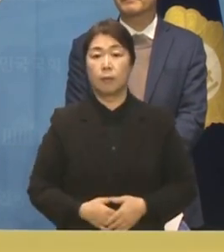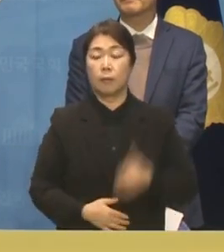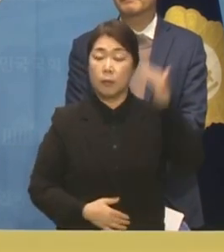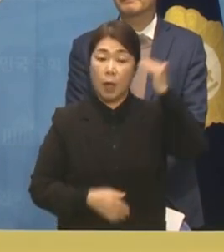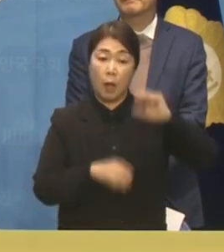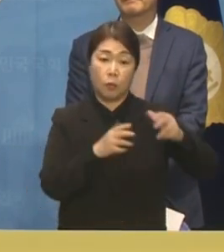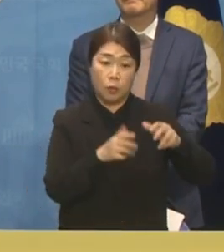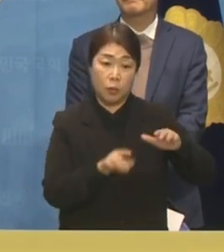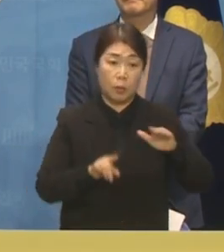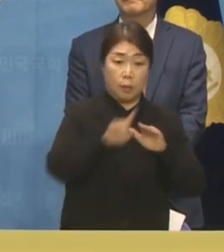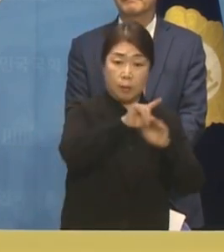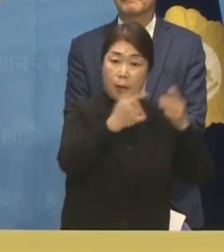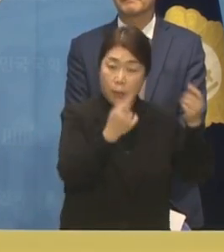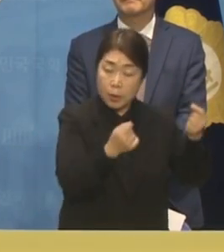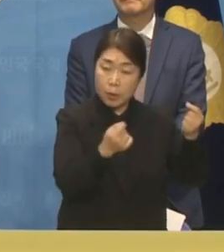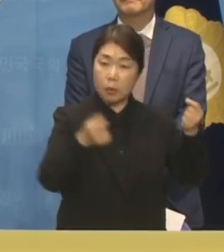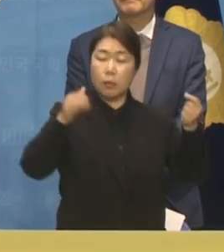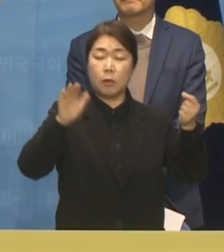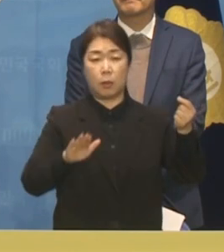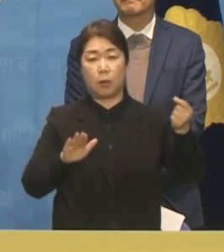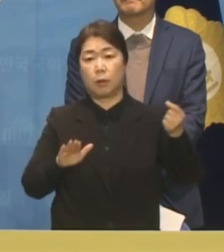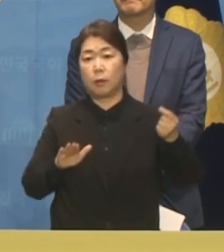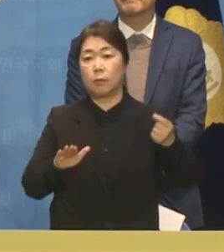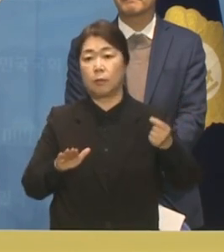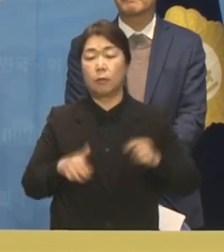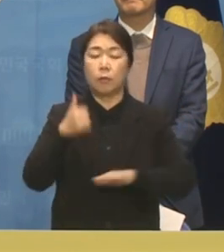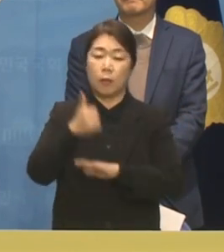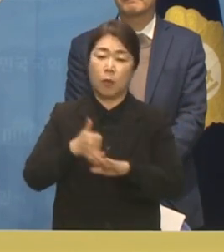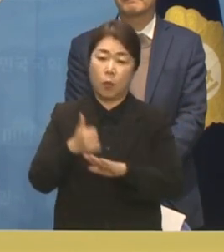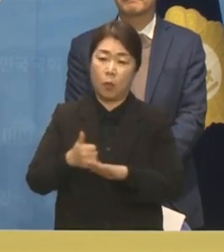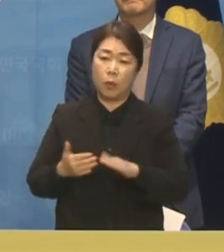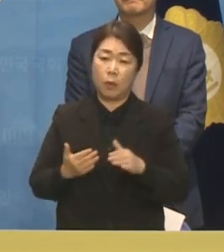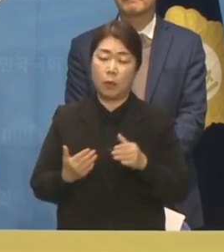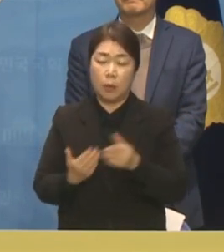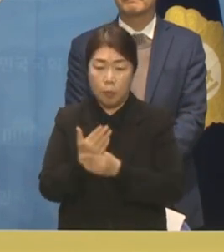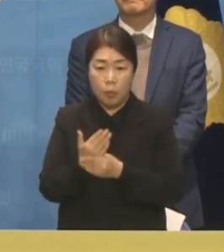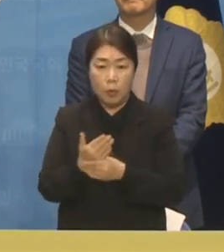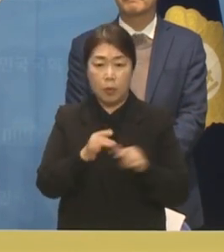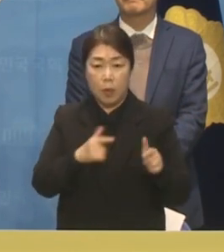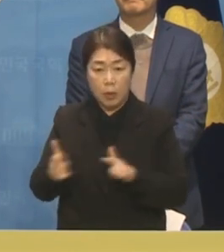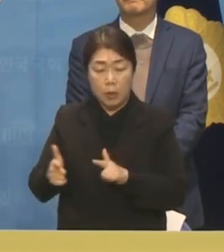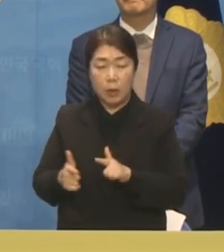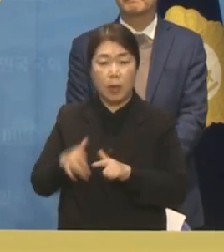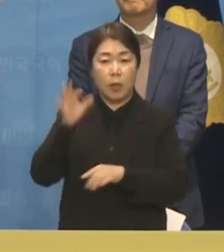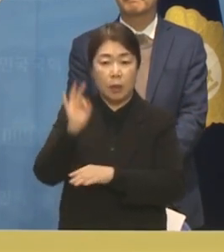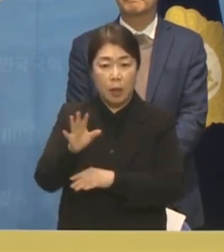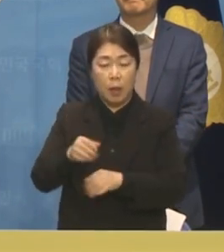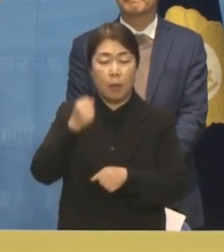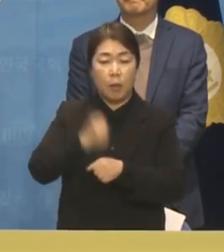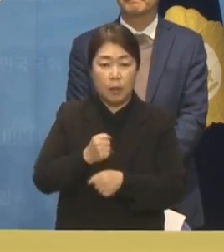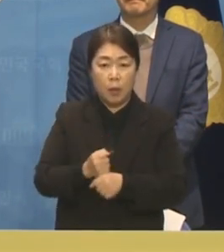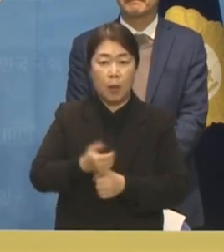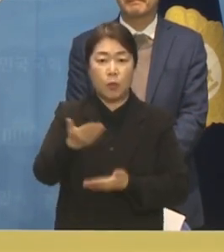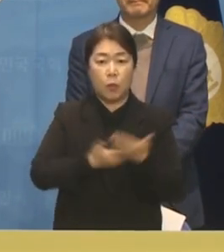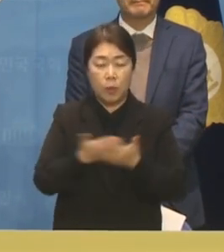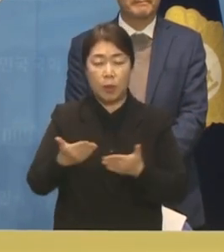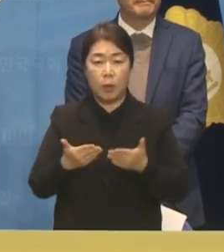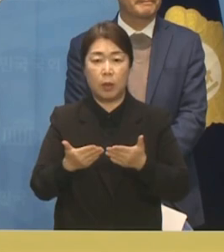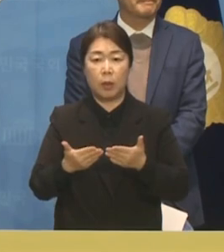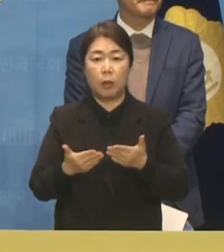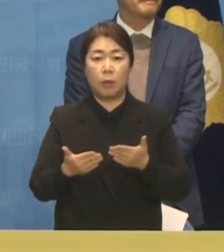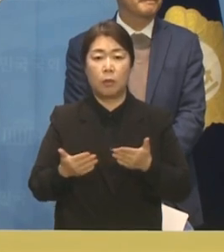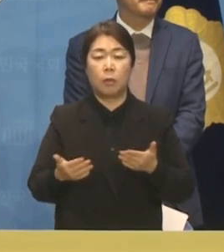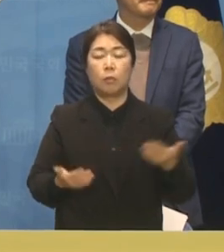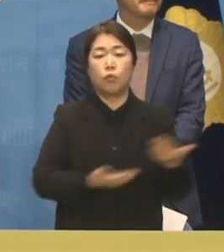우리나라는 선진국입니다. 그렇지만 농산물 생산, 유통, 소비 분야는 선진국이